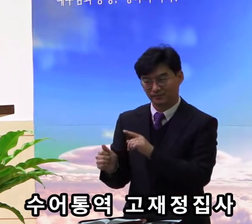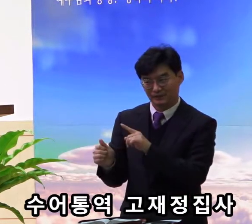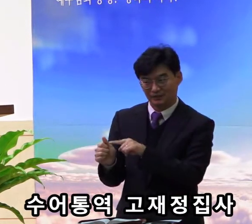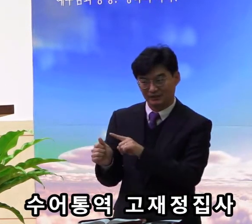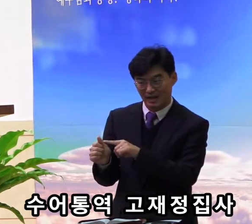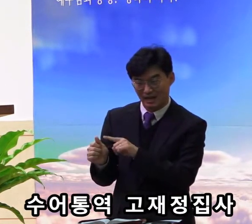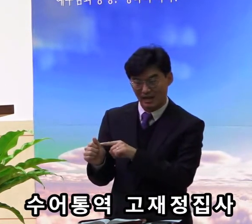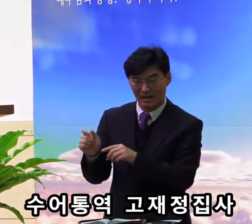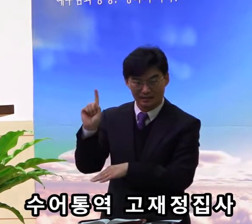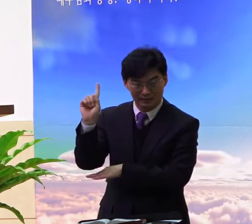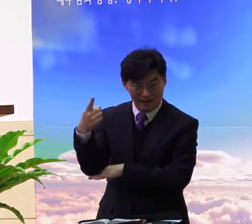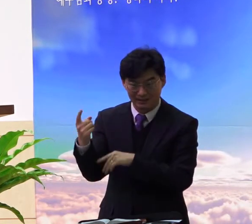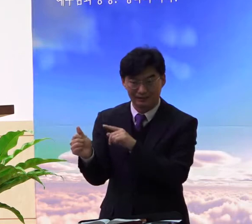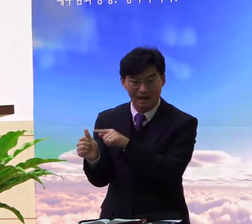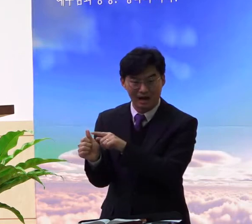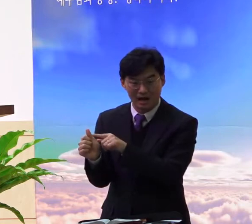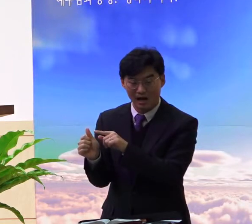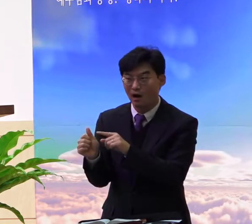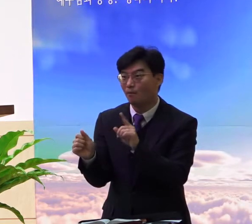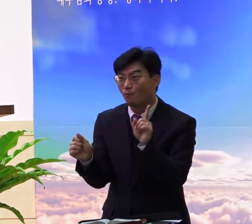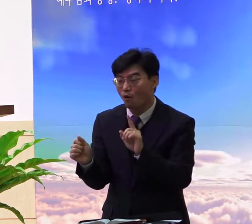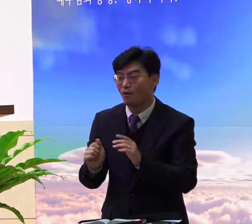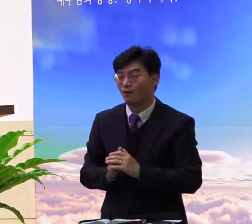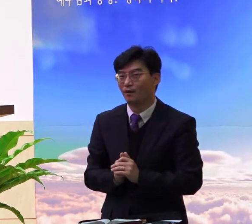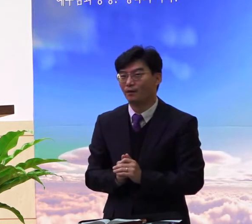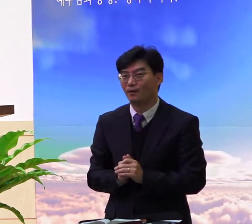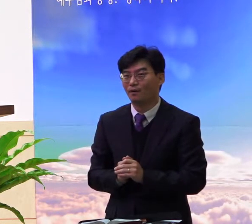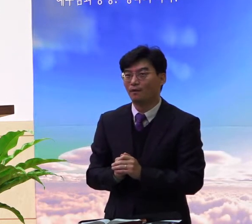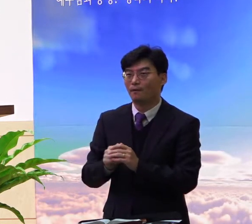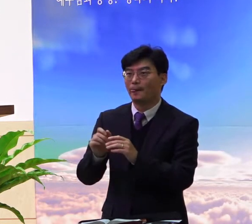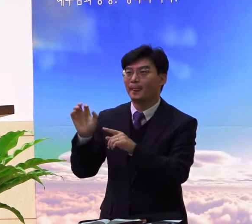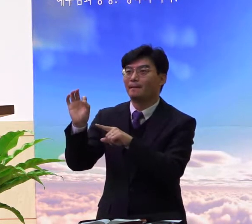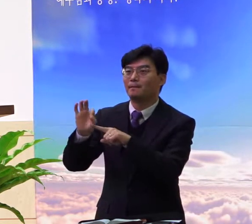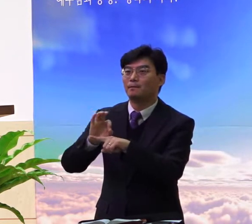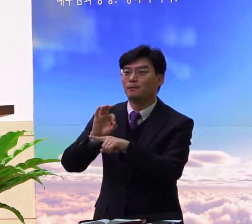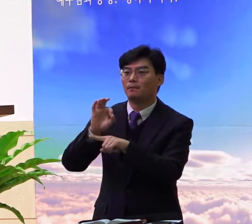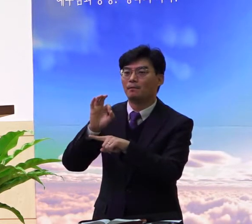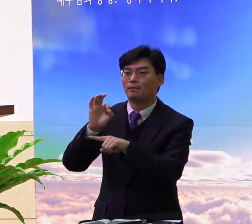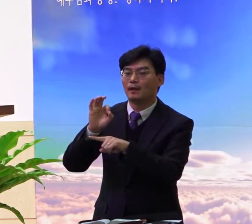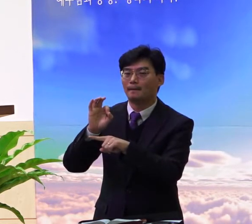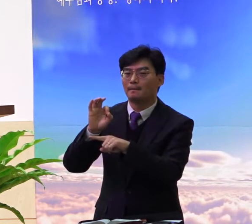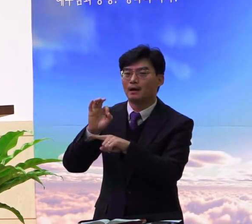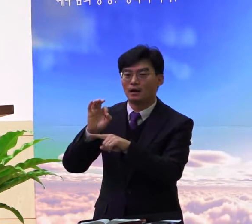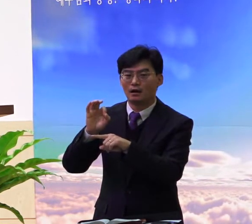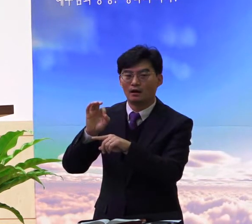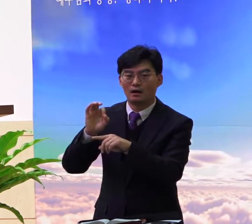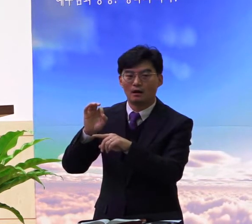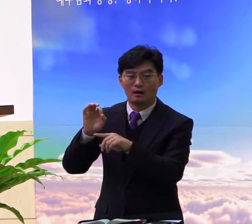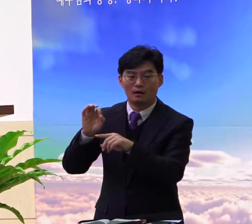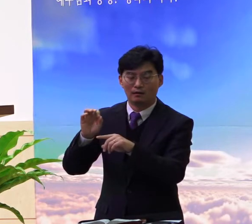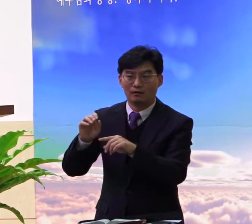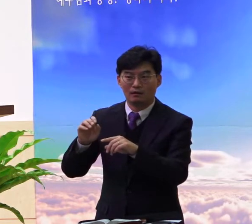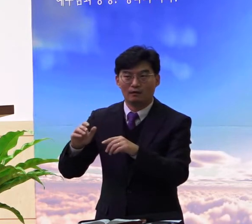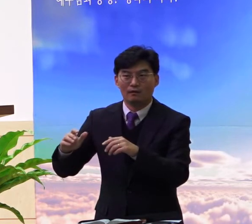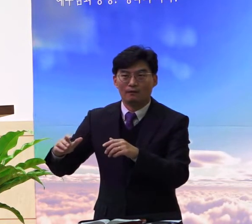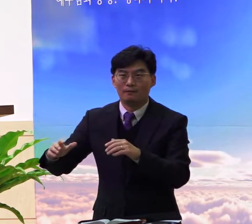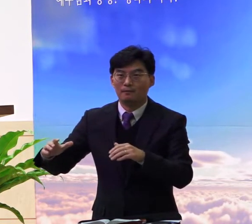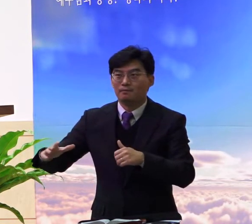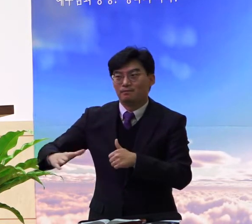다윗만큼 오랜 시간 동안 왕의 군대에 쫓기며 누군가에게 그렇게 쫓기면서